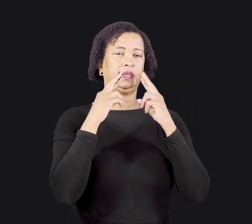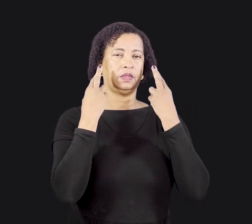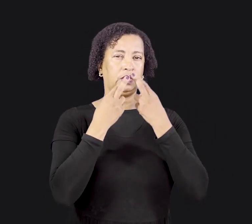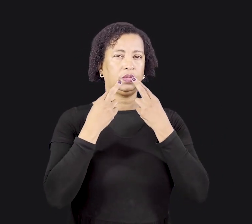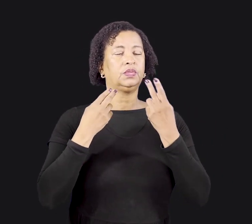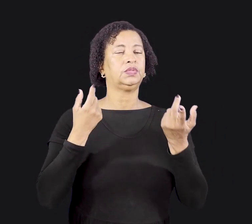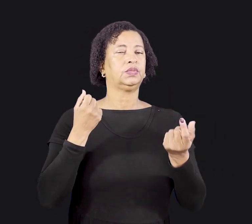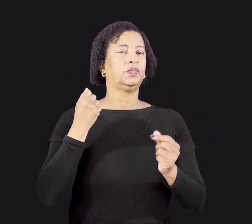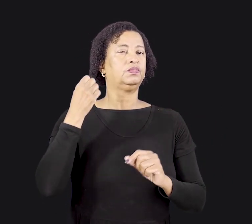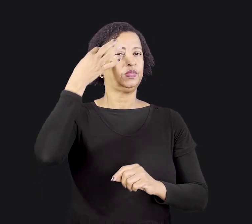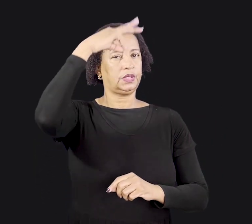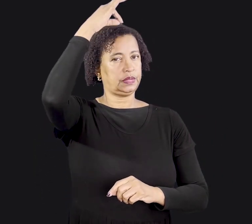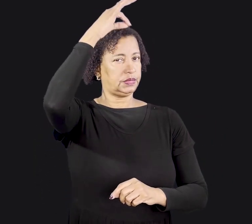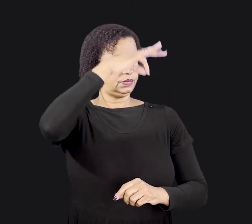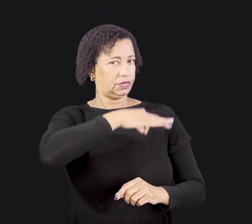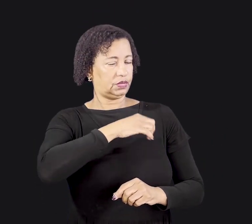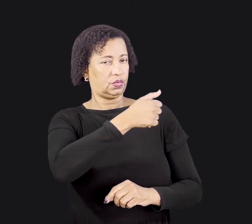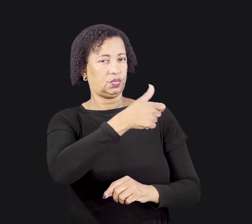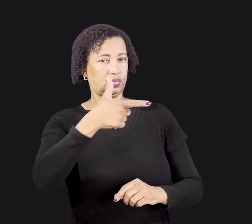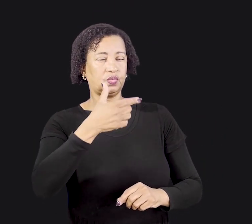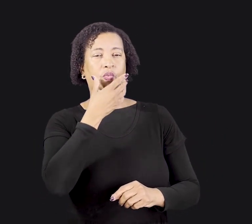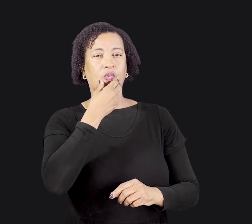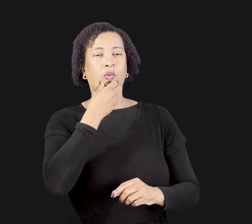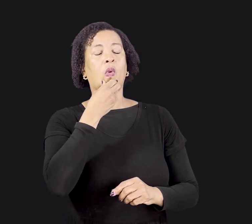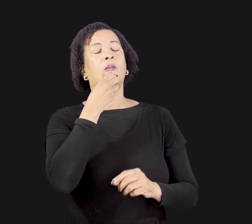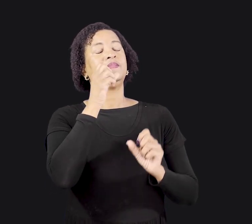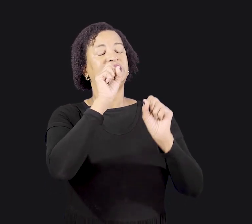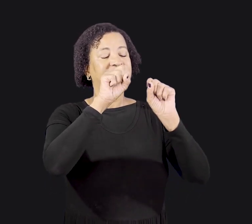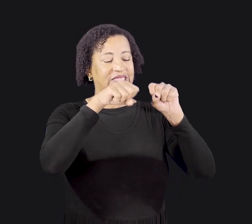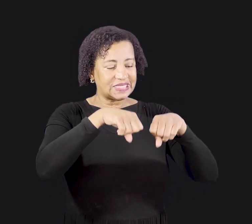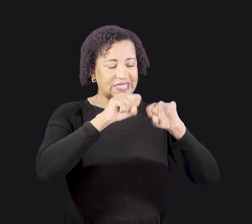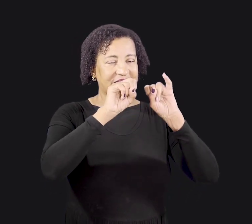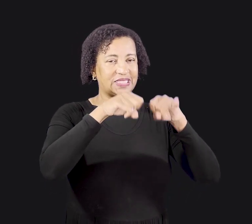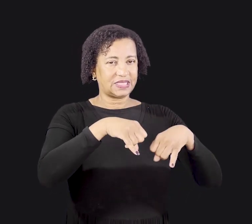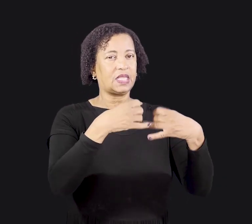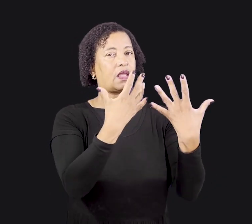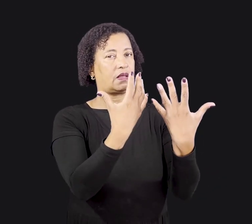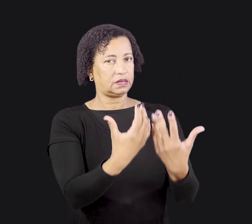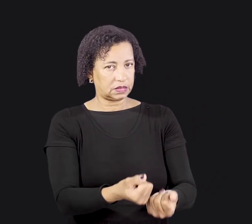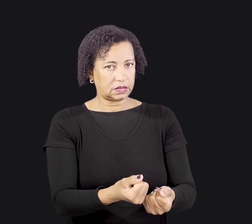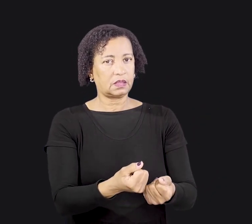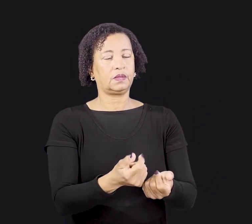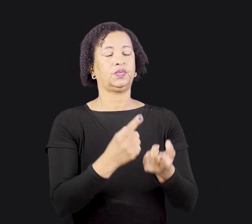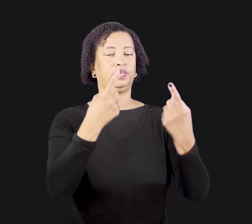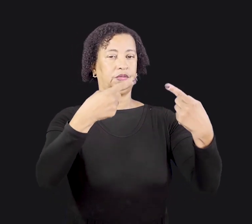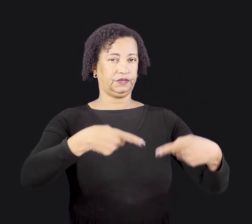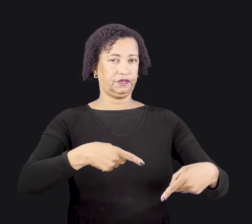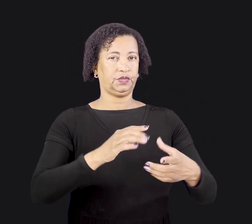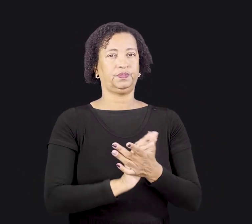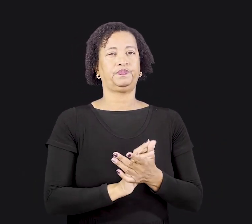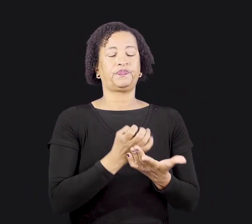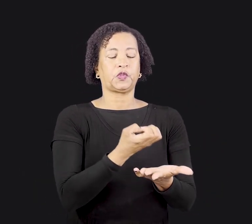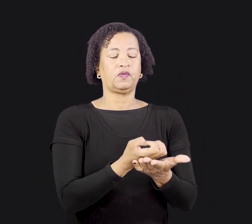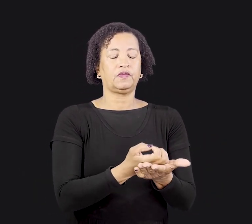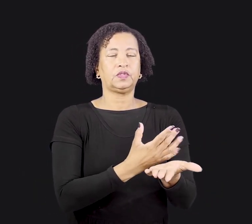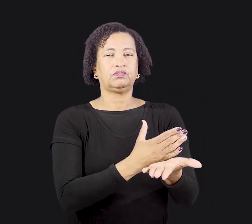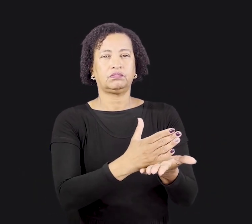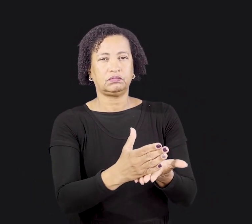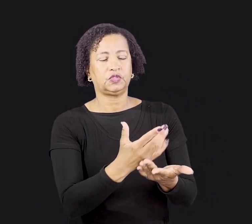apenas 12 homens responderam sim ao desafio dele. O Evangelho de Mateus conta que Jesus comissionou 12 discípulos